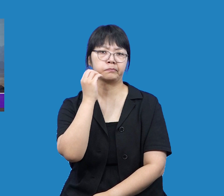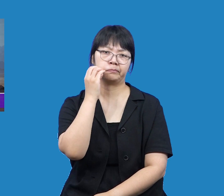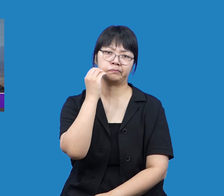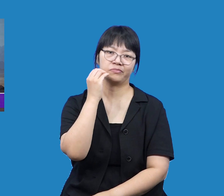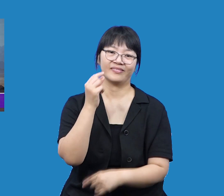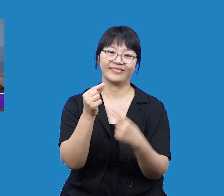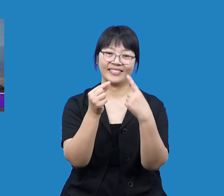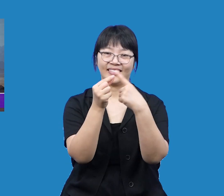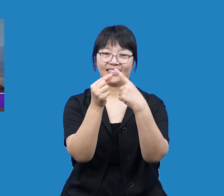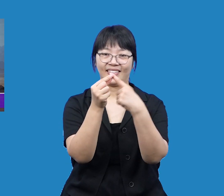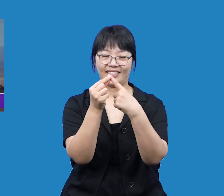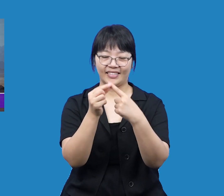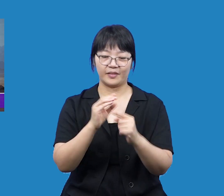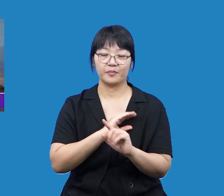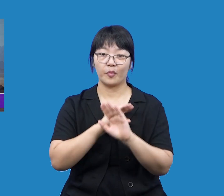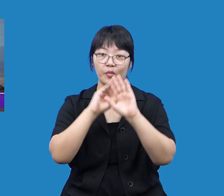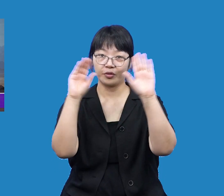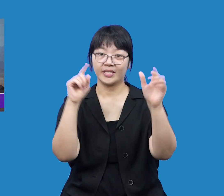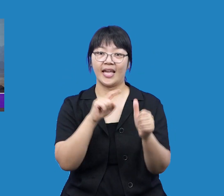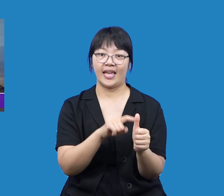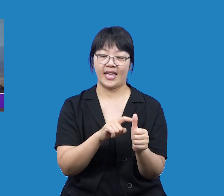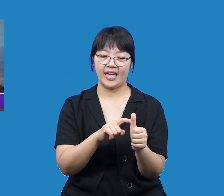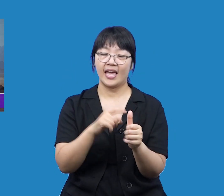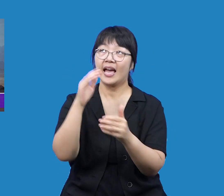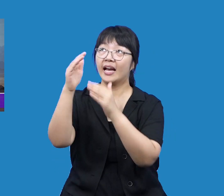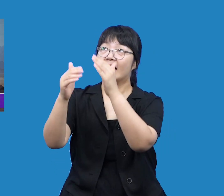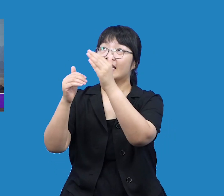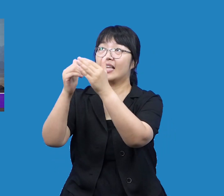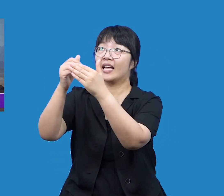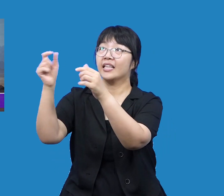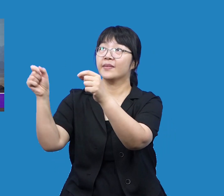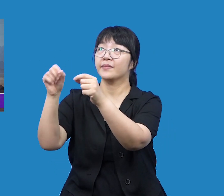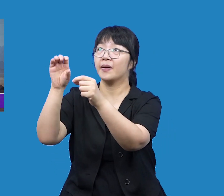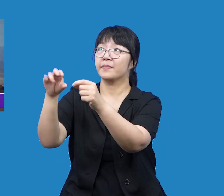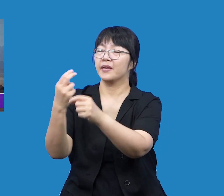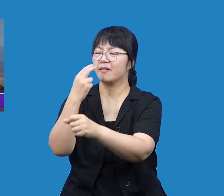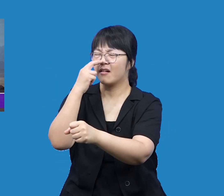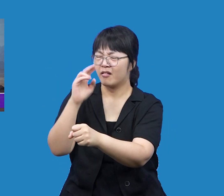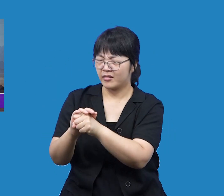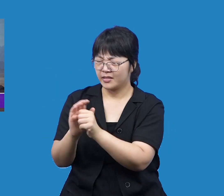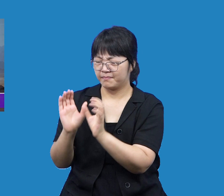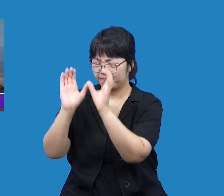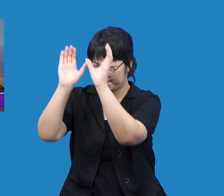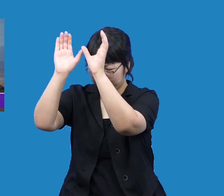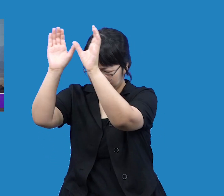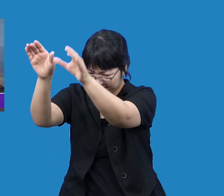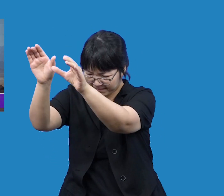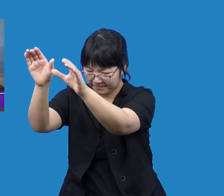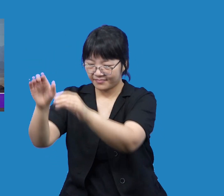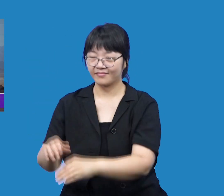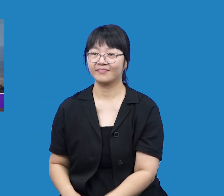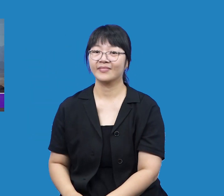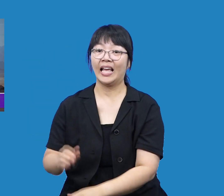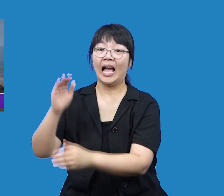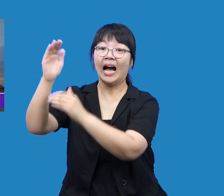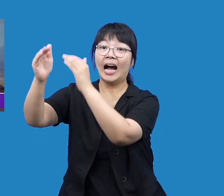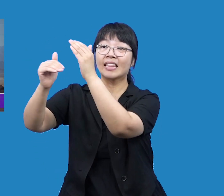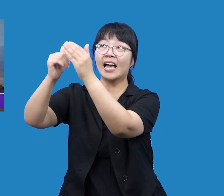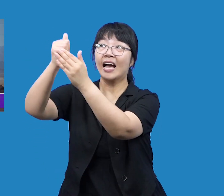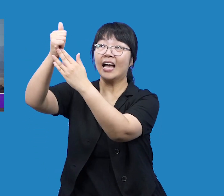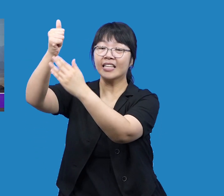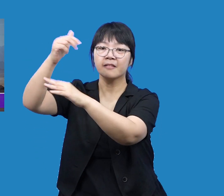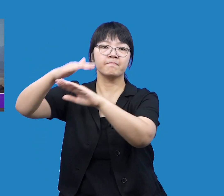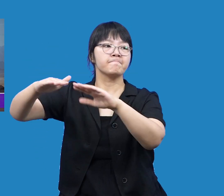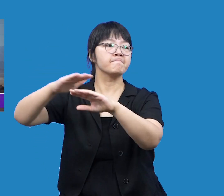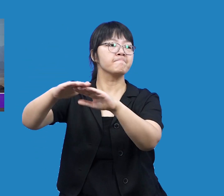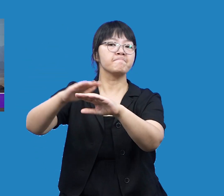첫째로 그는 하나님께 억울함을 의탁했고 그것을 통해서 하나님이